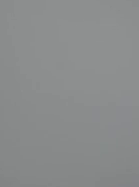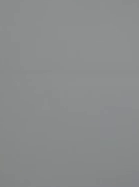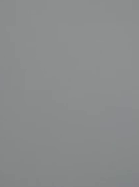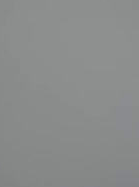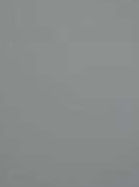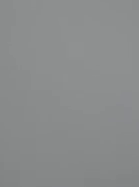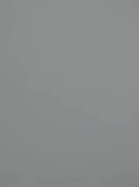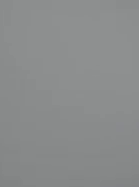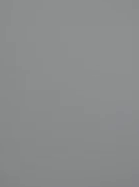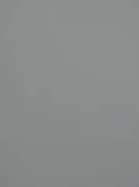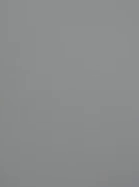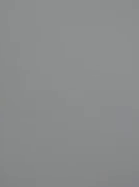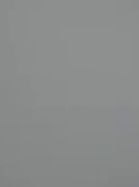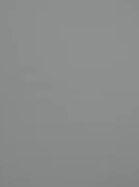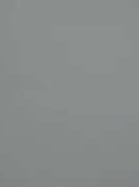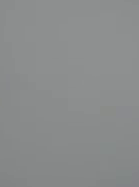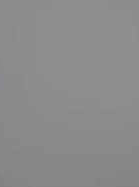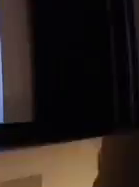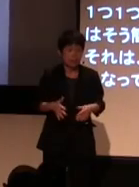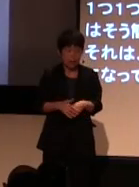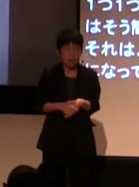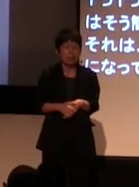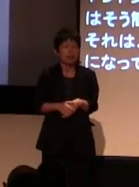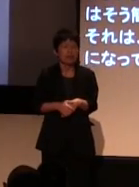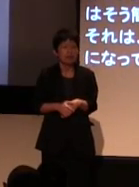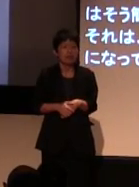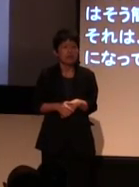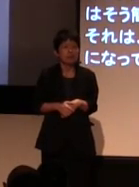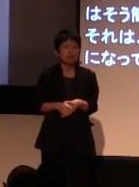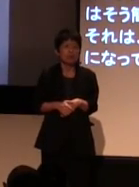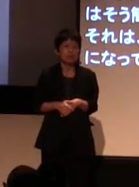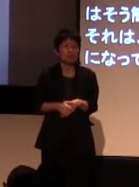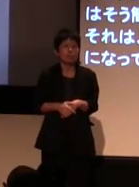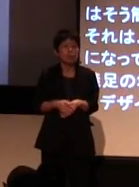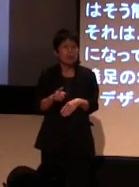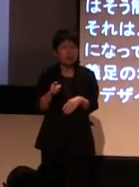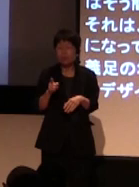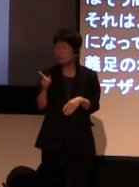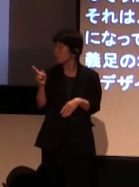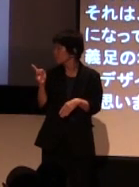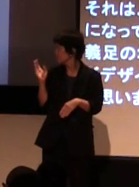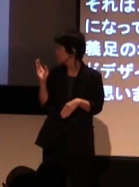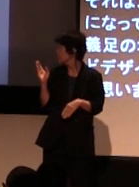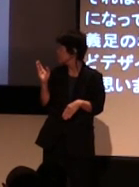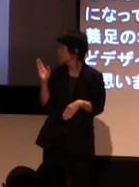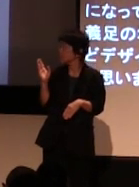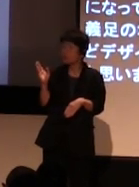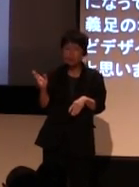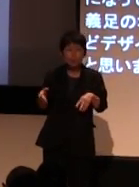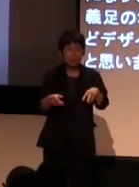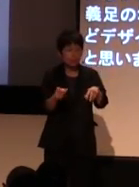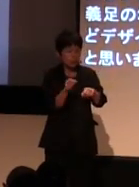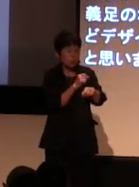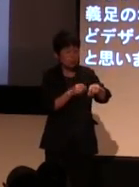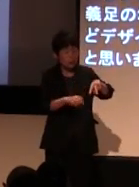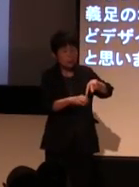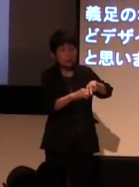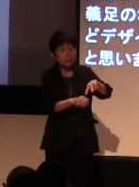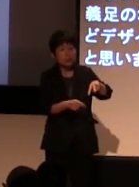います。これが、まあ、特にですね、義足っていうのは辞書的な定義を見